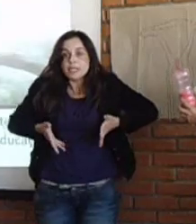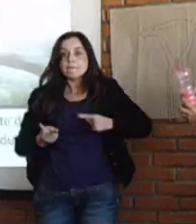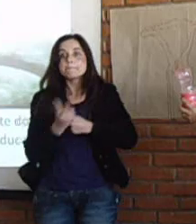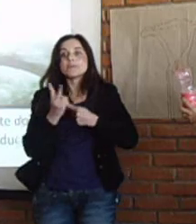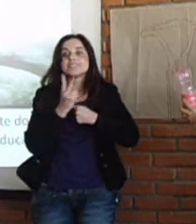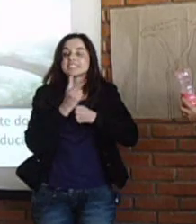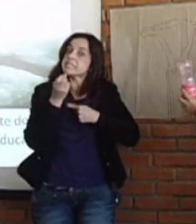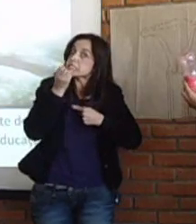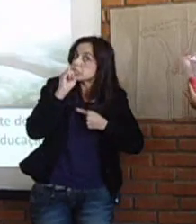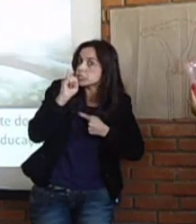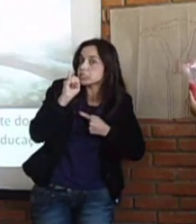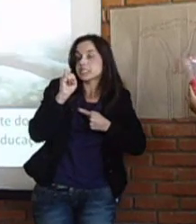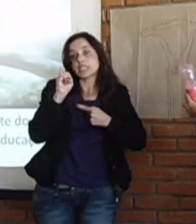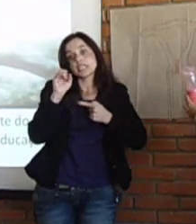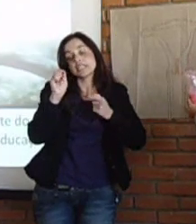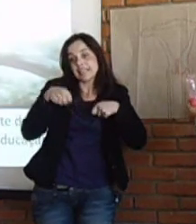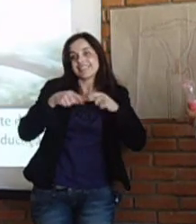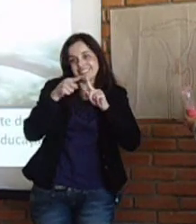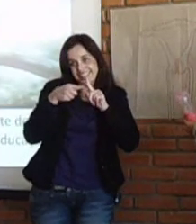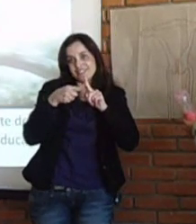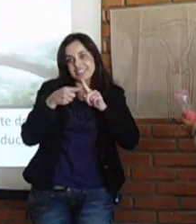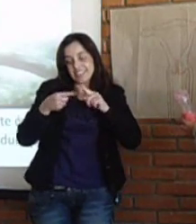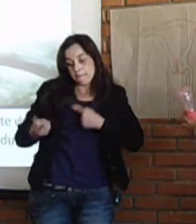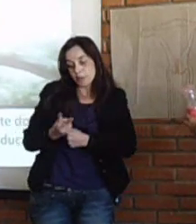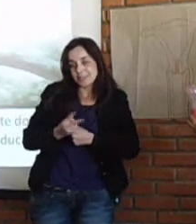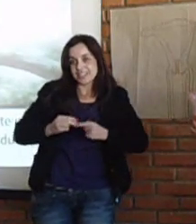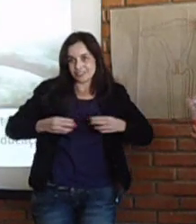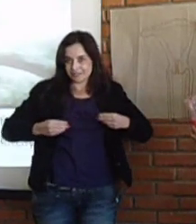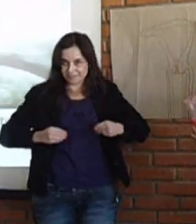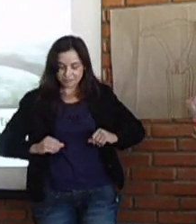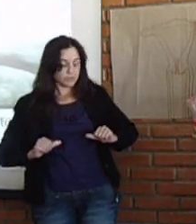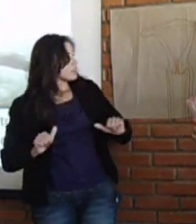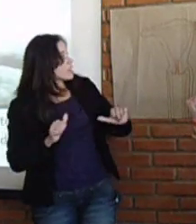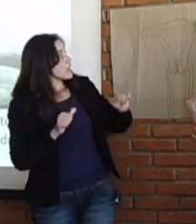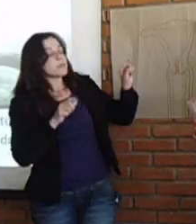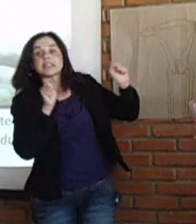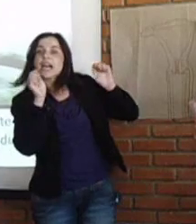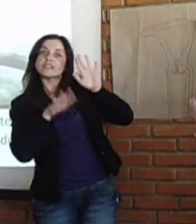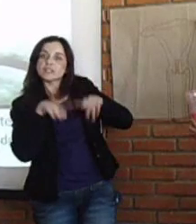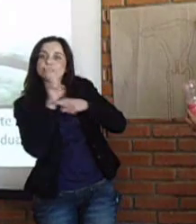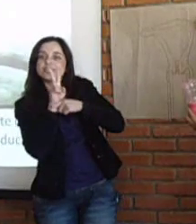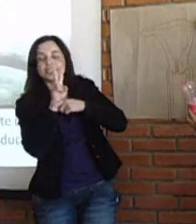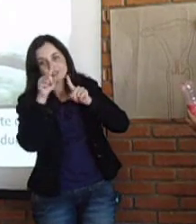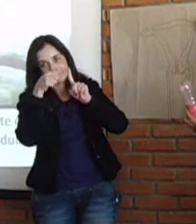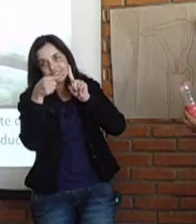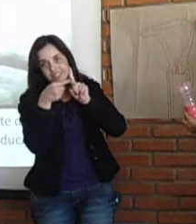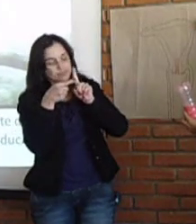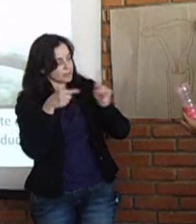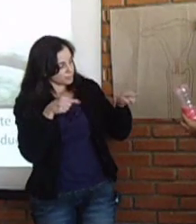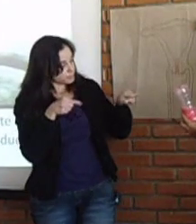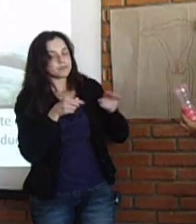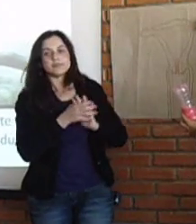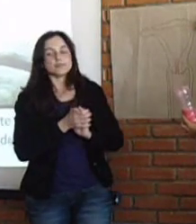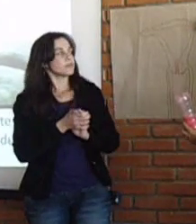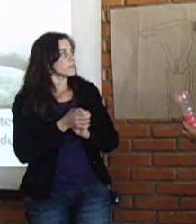o embrião. Então, muda a constituição do útero em função de uma possível gravidez. Alguns